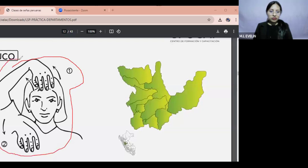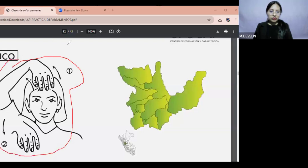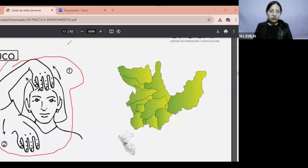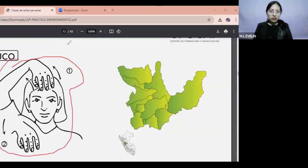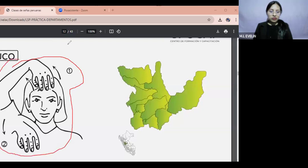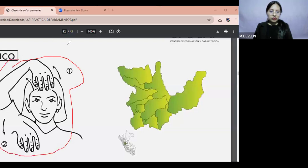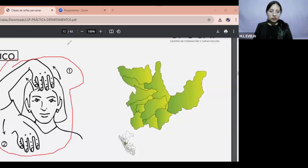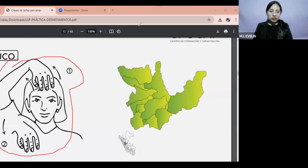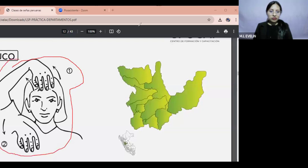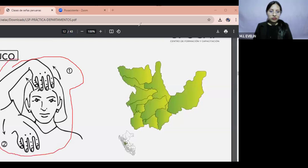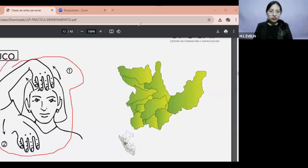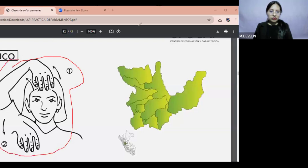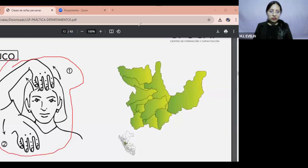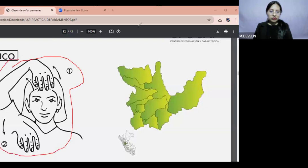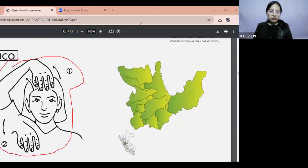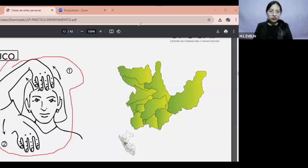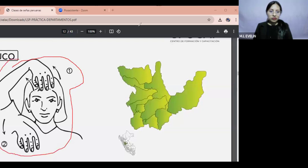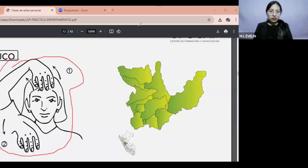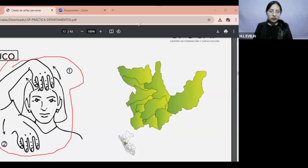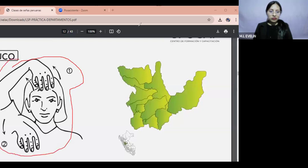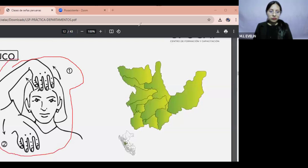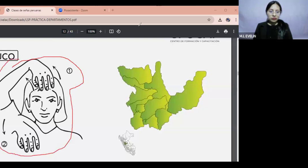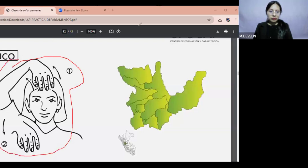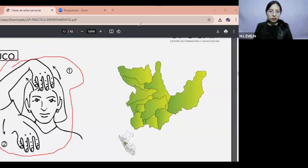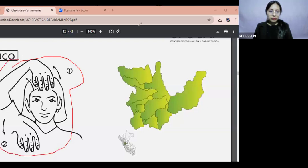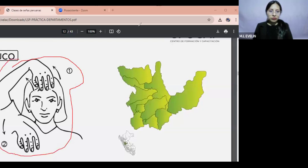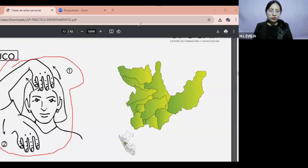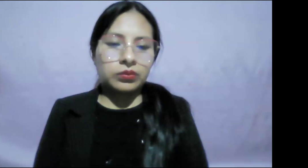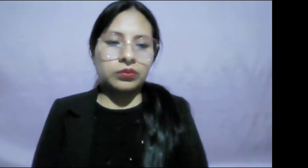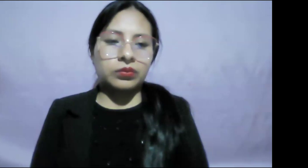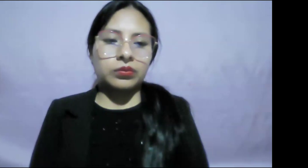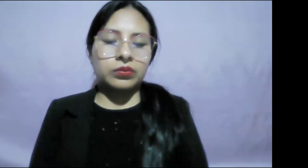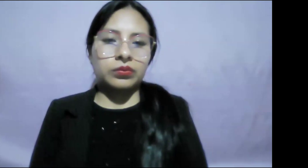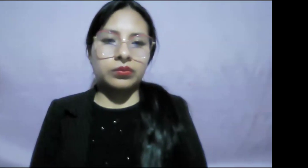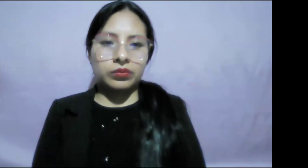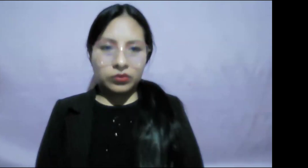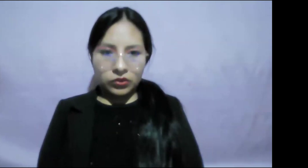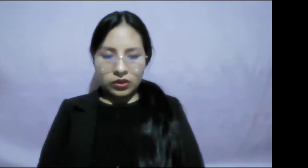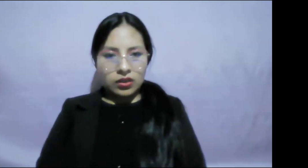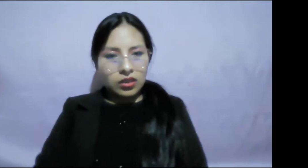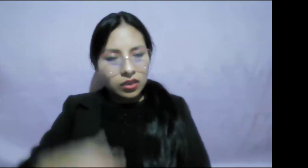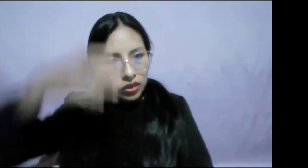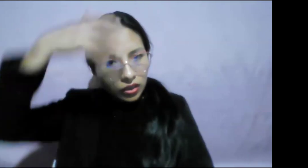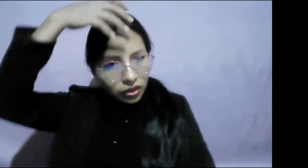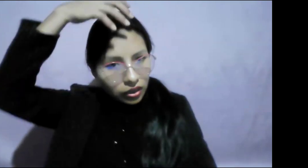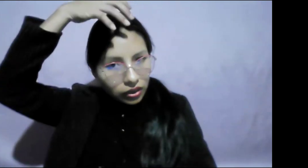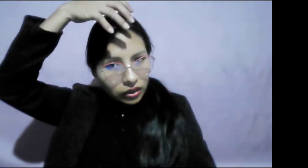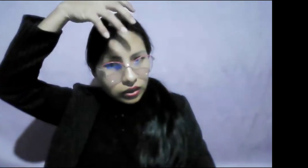ese lugar se llama León de guan por eso es que la seña tiene que ver con un león